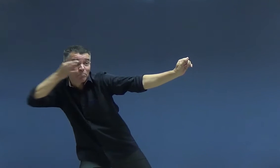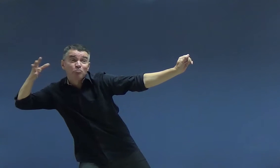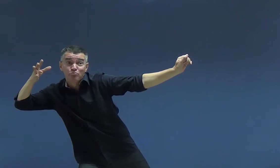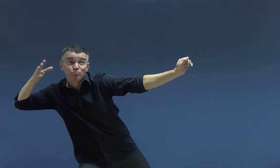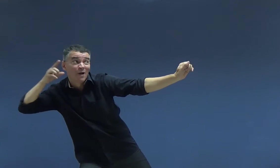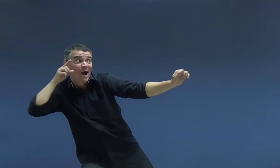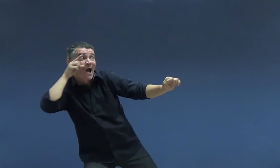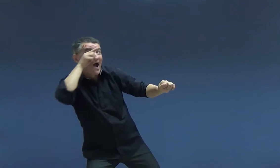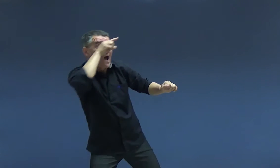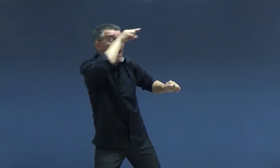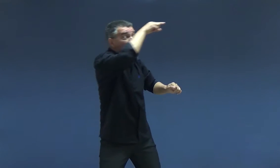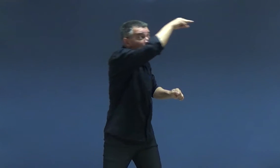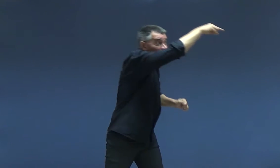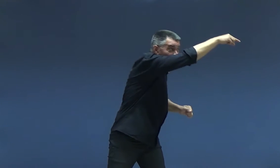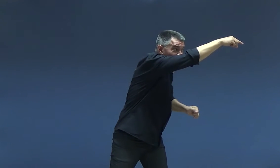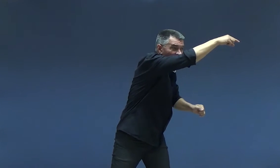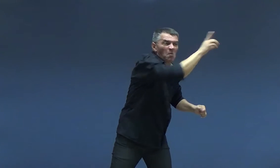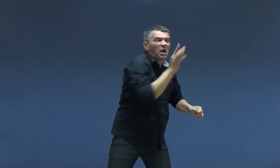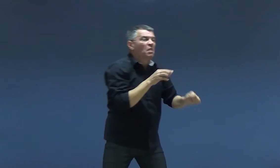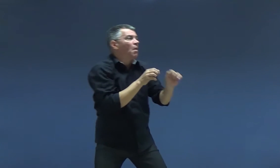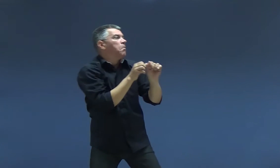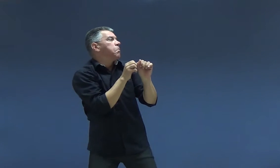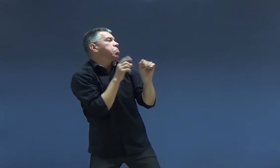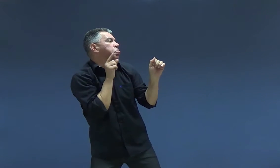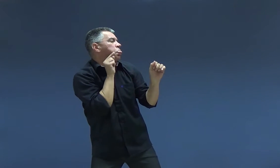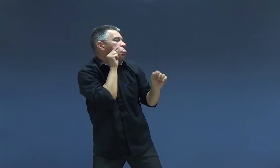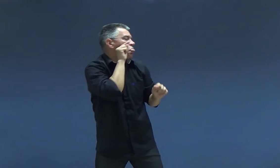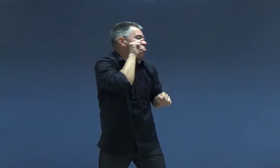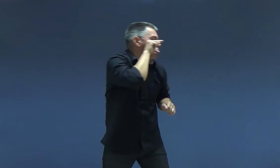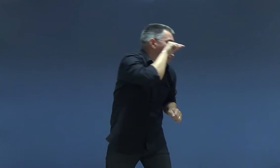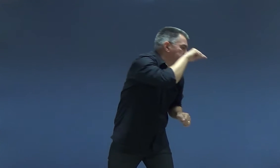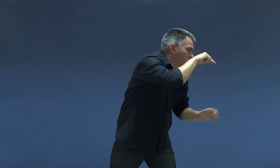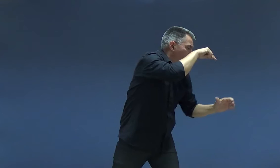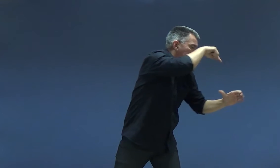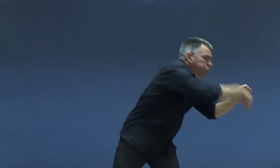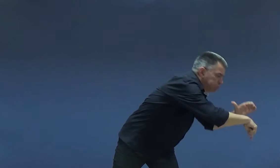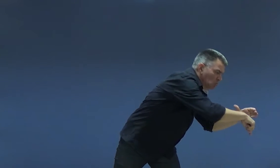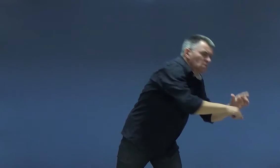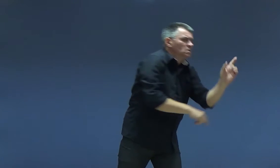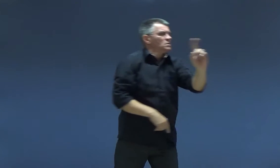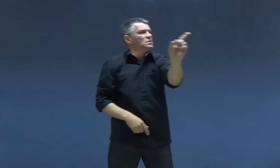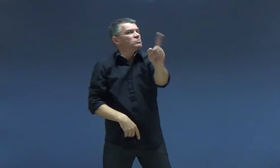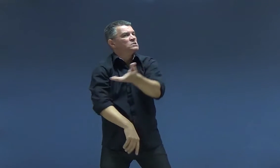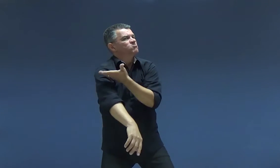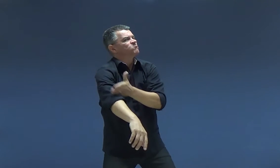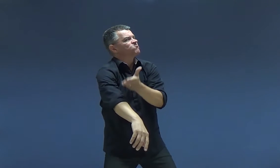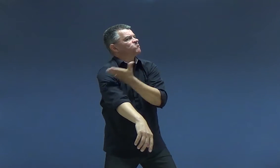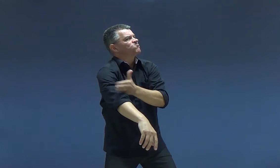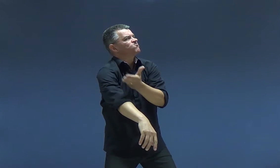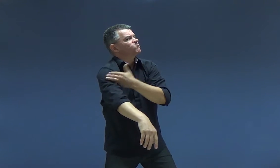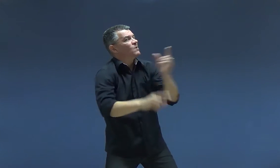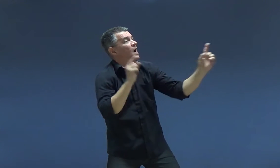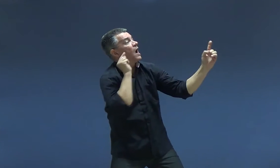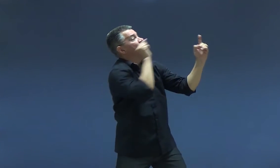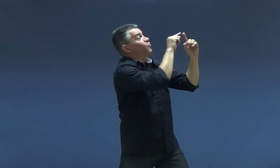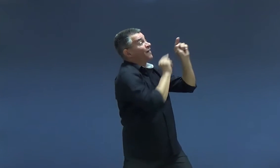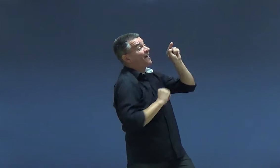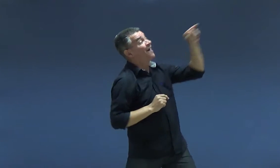É como se fosse esse alvo que eu falei para vocês. Às vezes a gente vai lá e erra o alvo. Mas